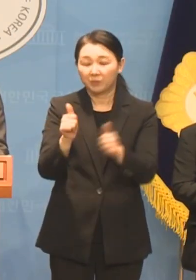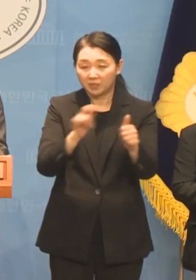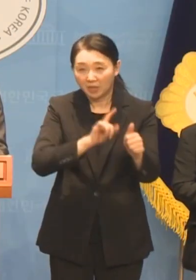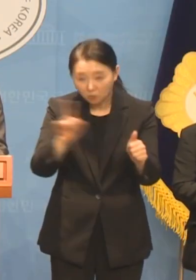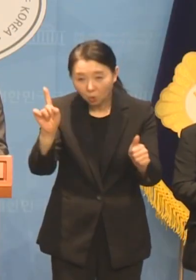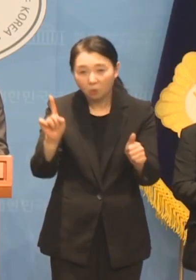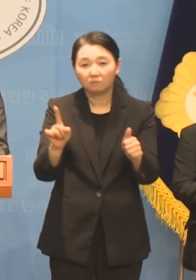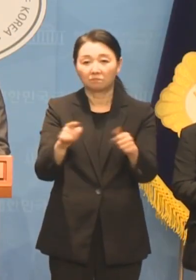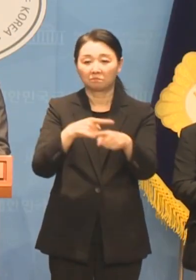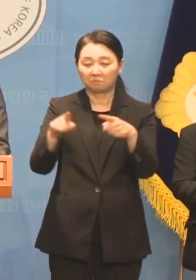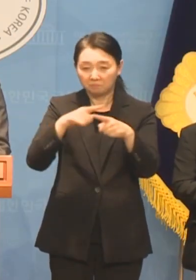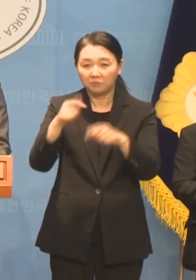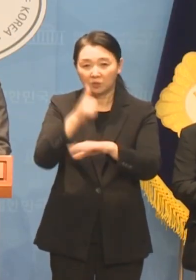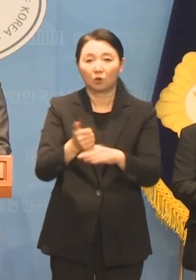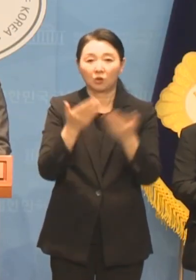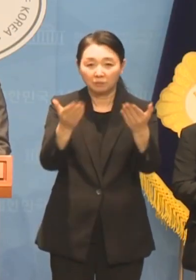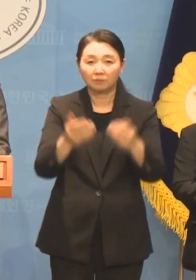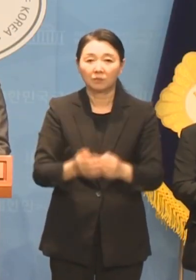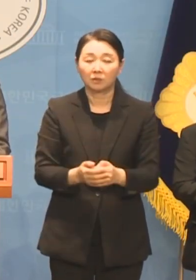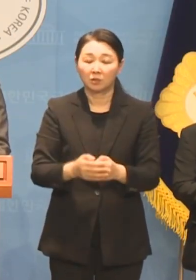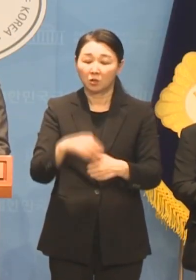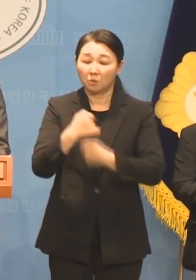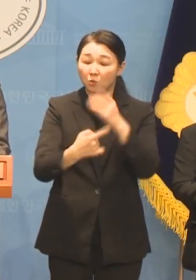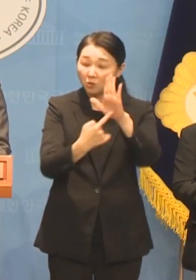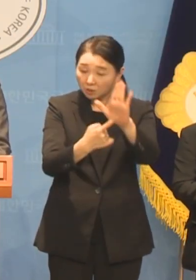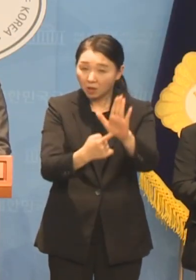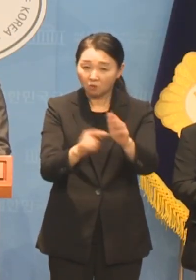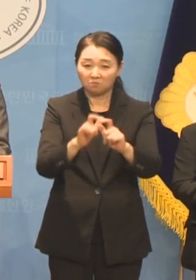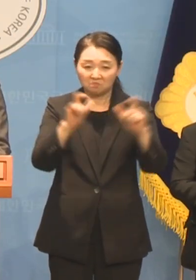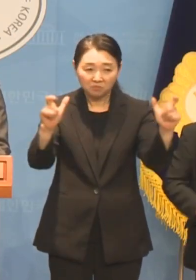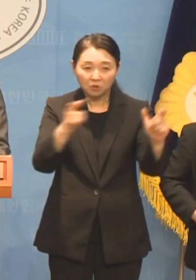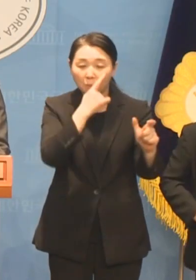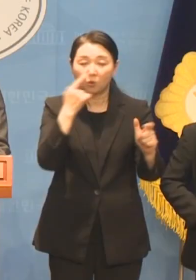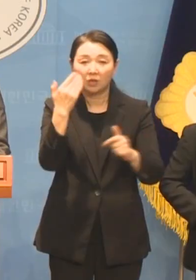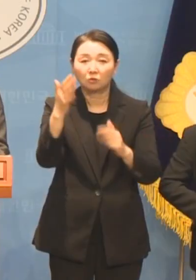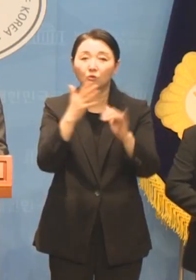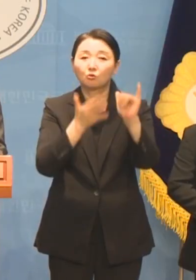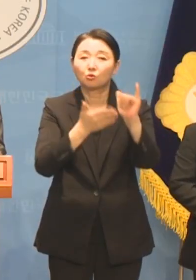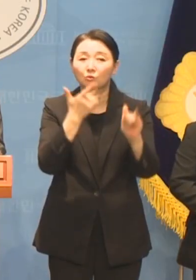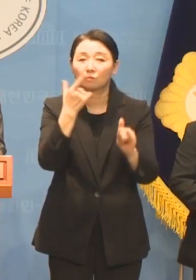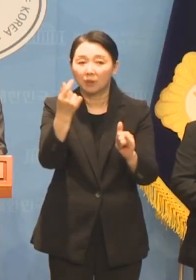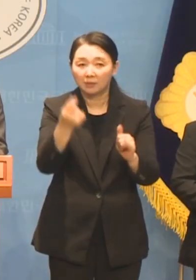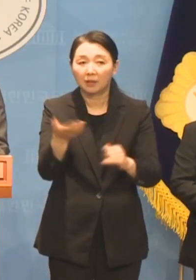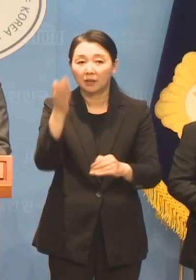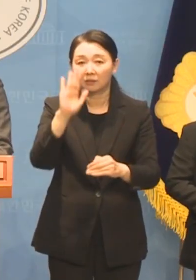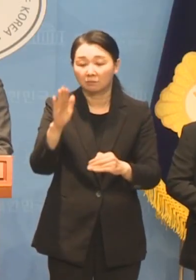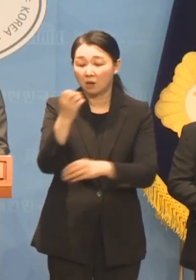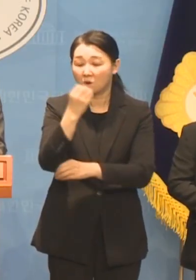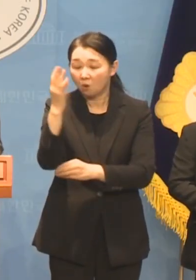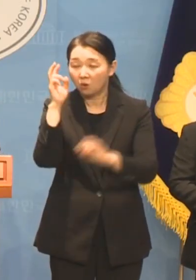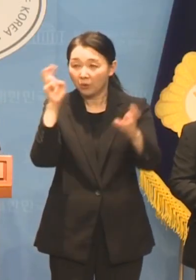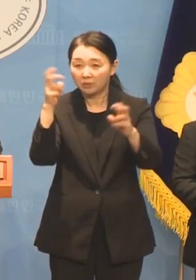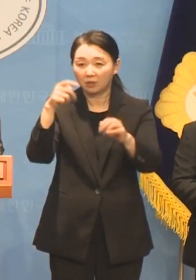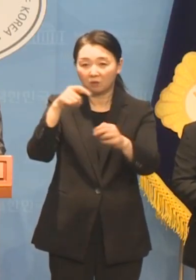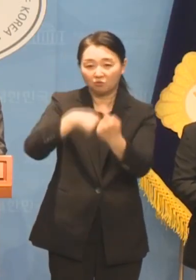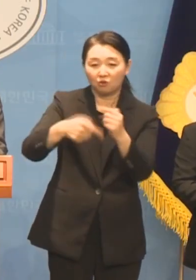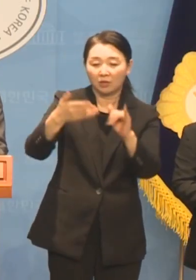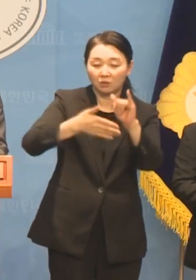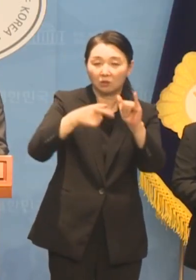언론 대응 보고 드립니다. 표현의 자유가 폭넓게 보장되는 유튜브라 하더라도 언론사가 운영하는